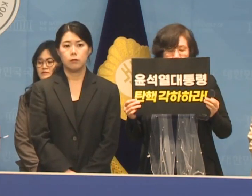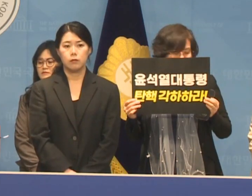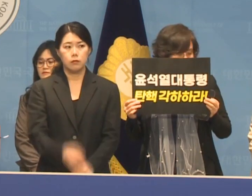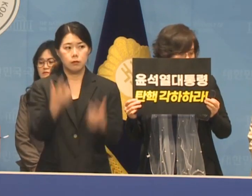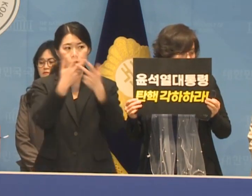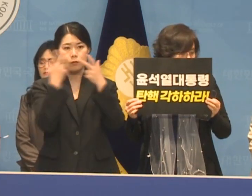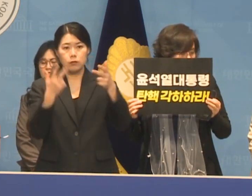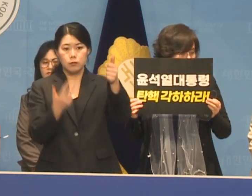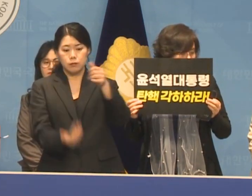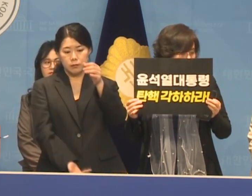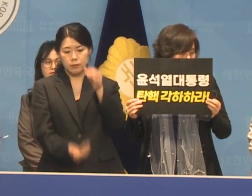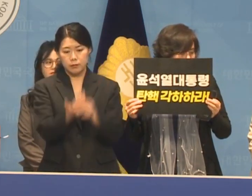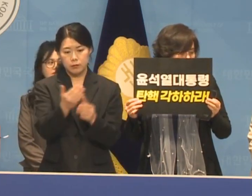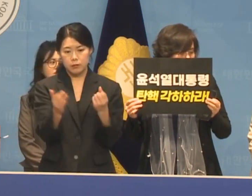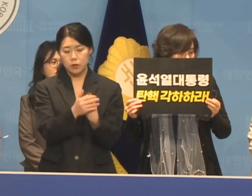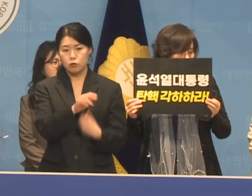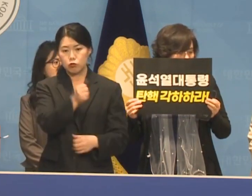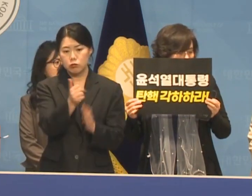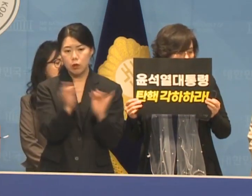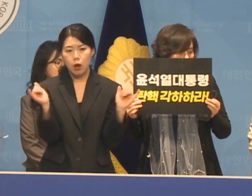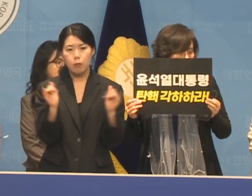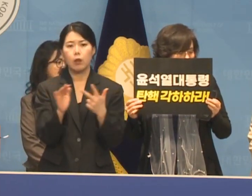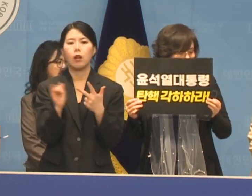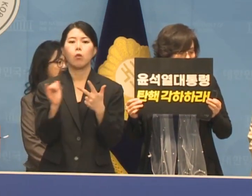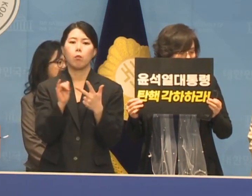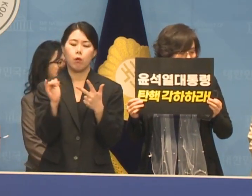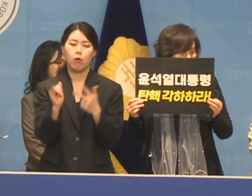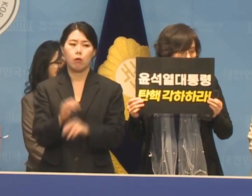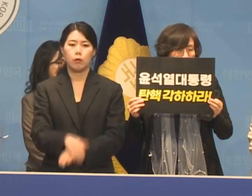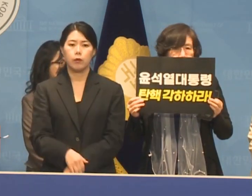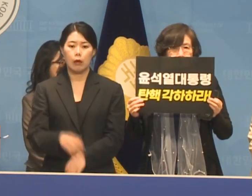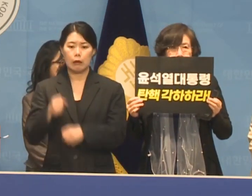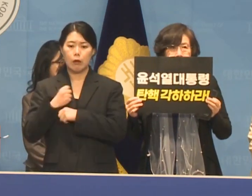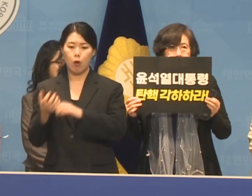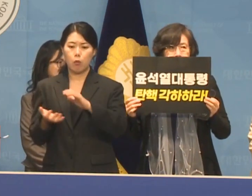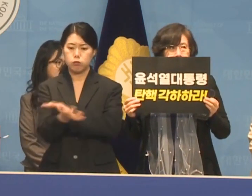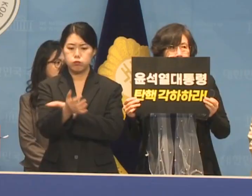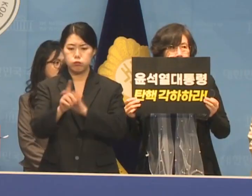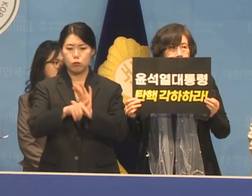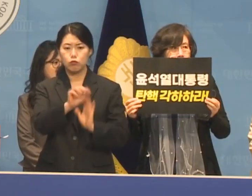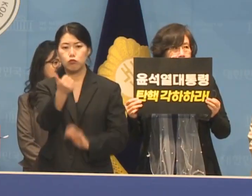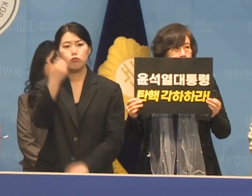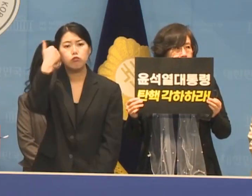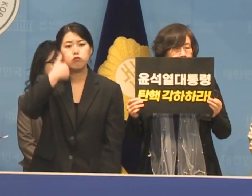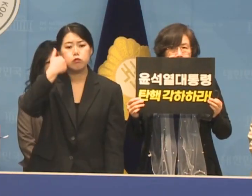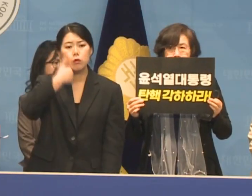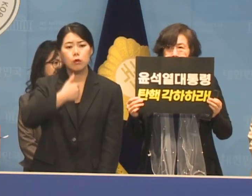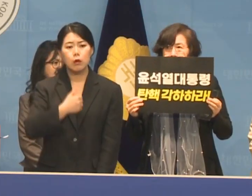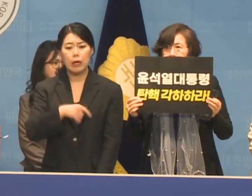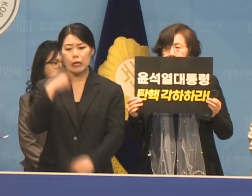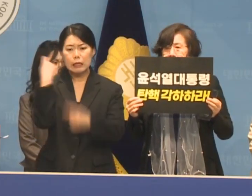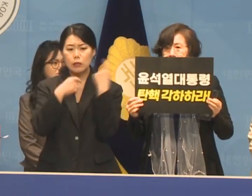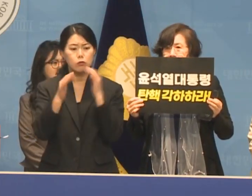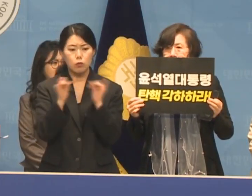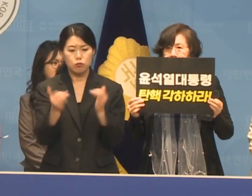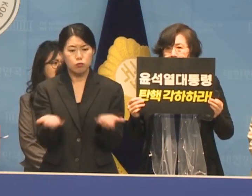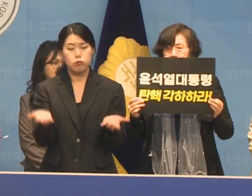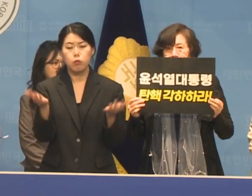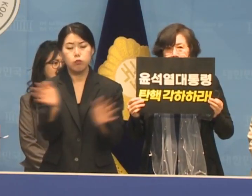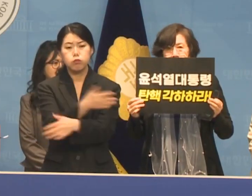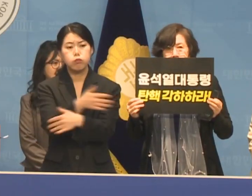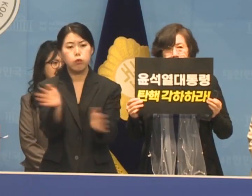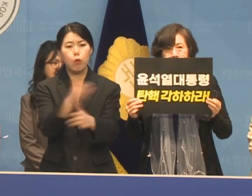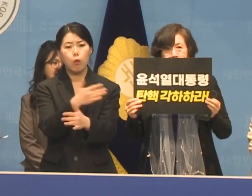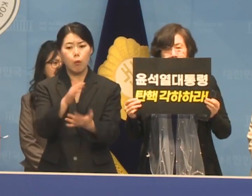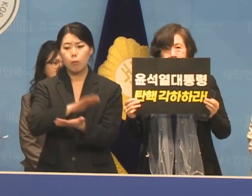이재명 사건으로 사망한 자가 7명이 넘습니다. 계엄으로 누가 죽었습니까? 다친 사람조차 없는